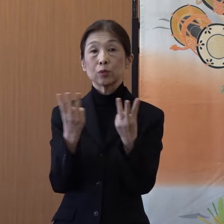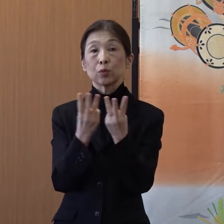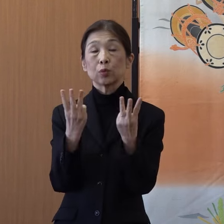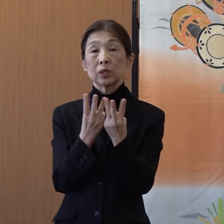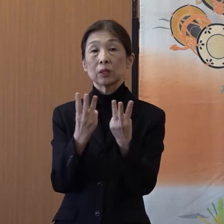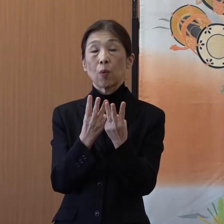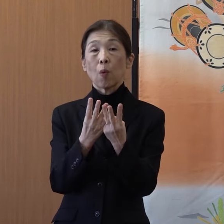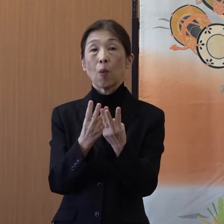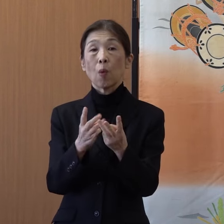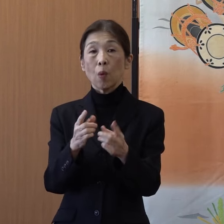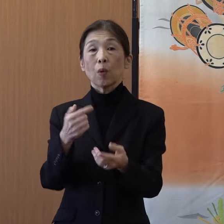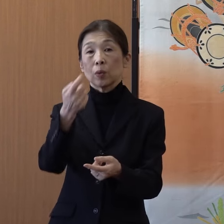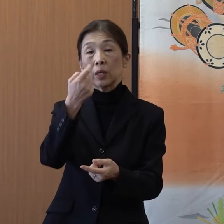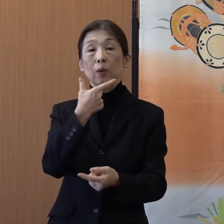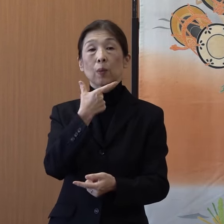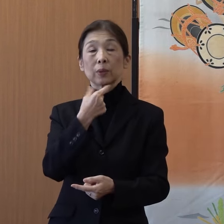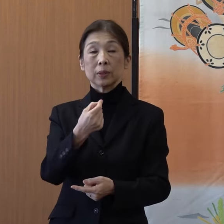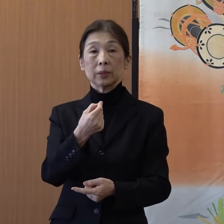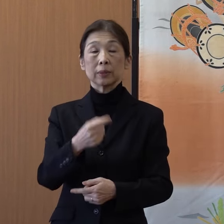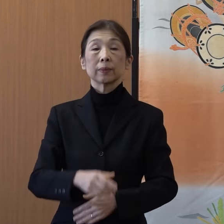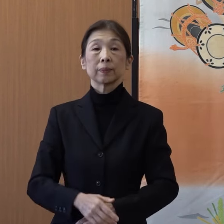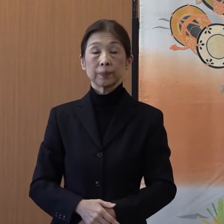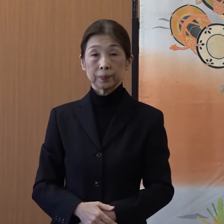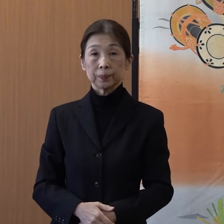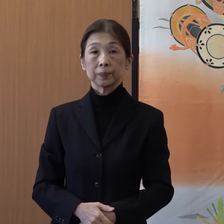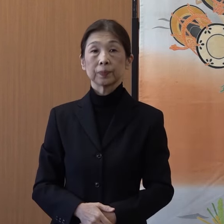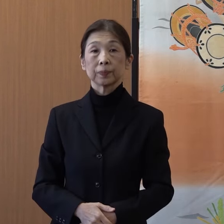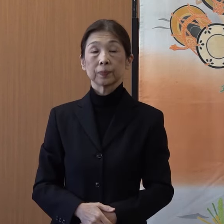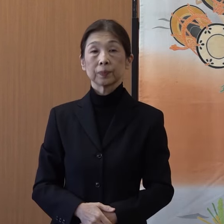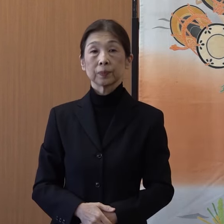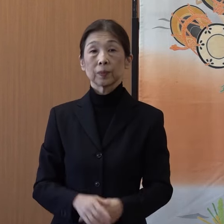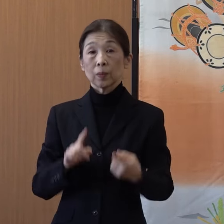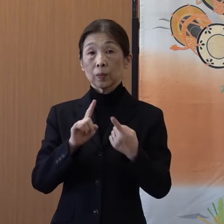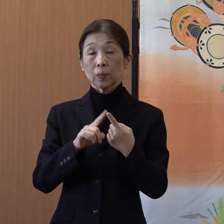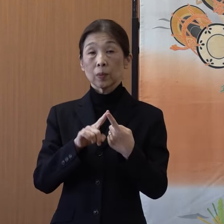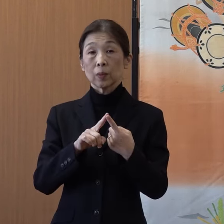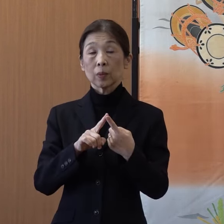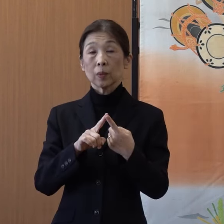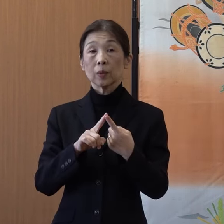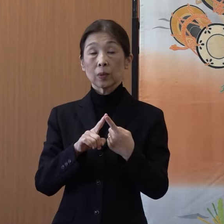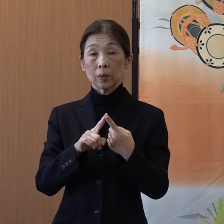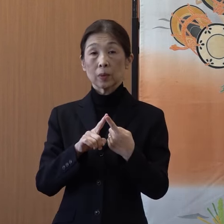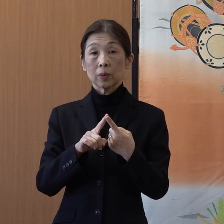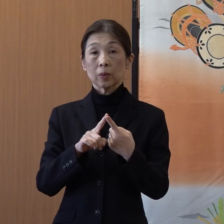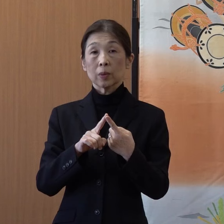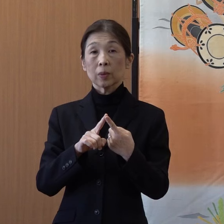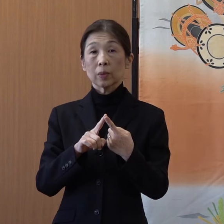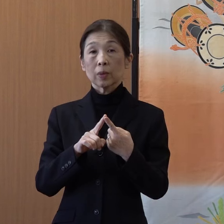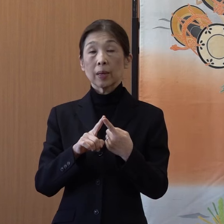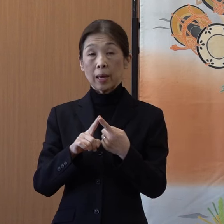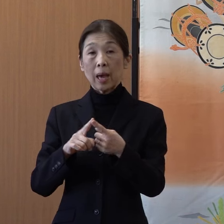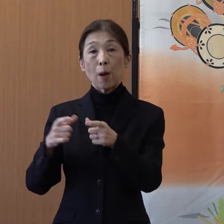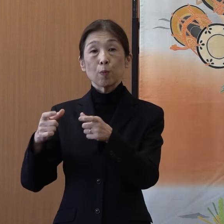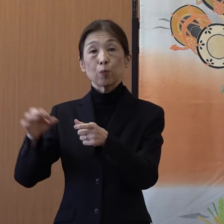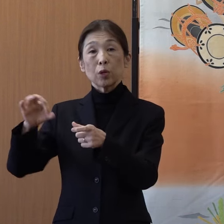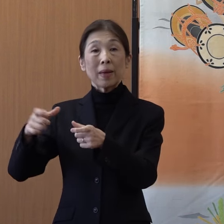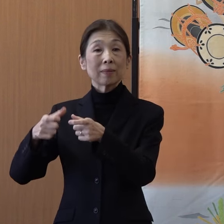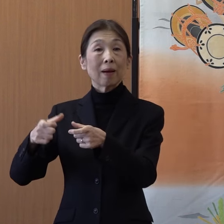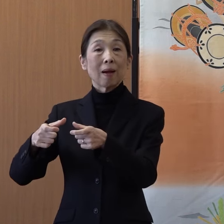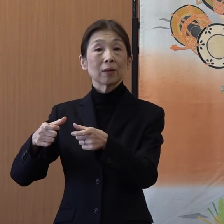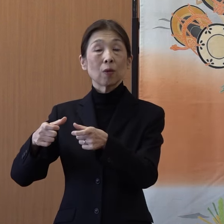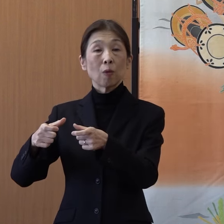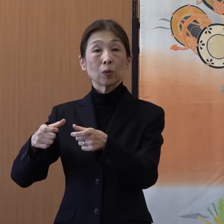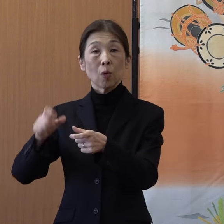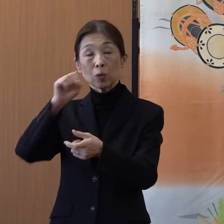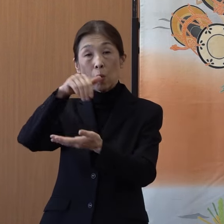と思うんですが、 はい、 数字を教えていただきたいのと、 はい、 あとその先ほどのそのプリペイドカードのもの、なんか予算の